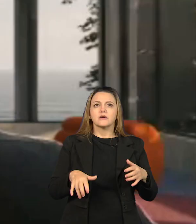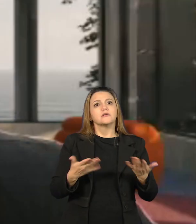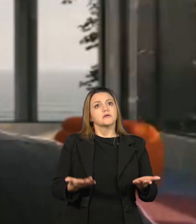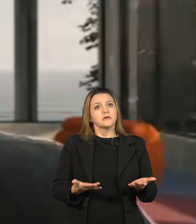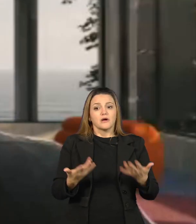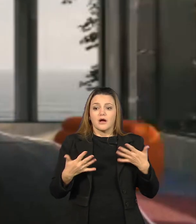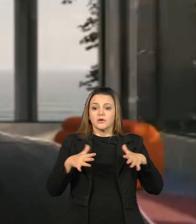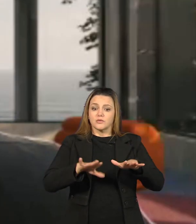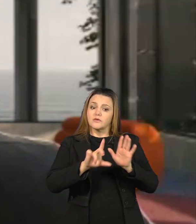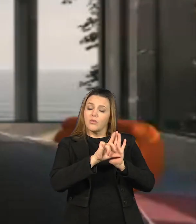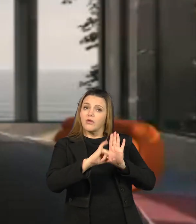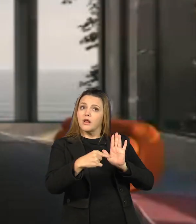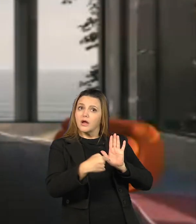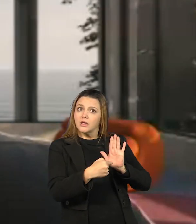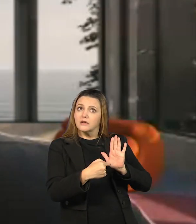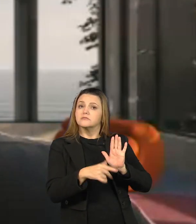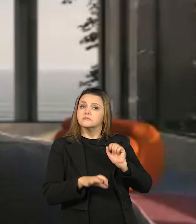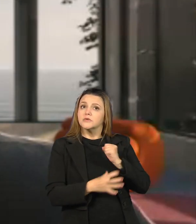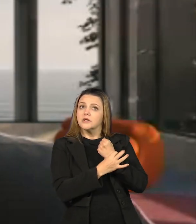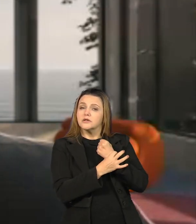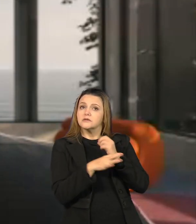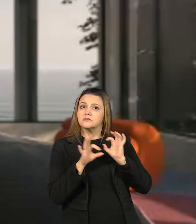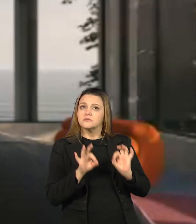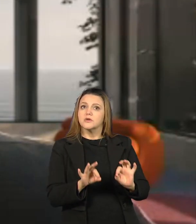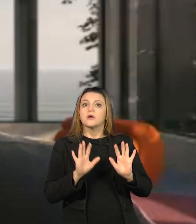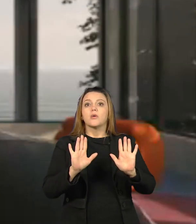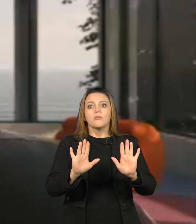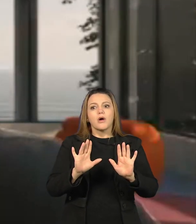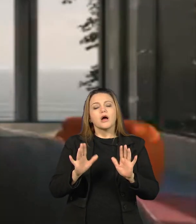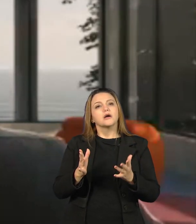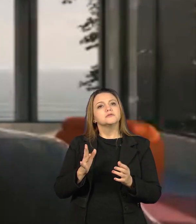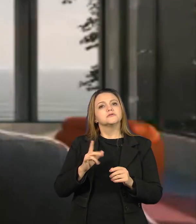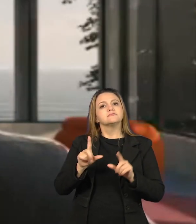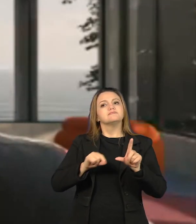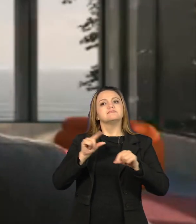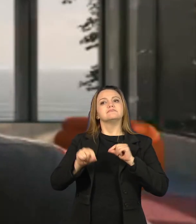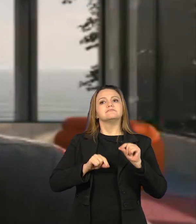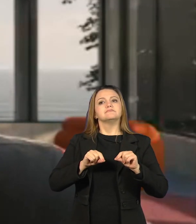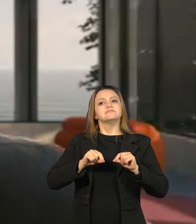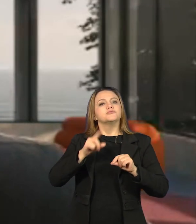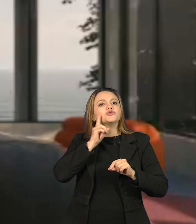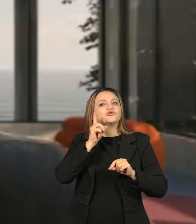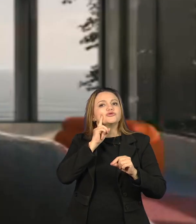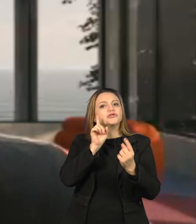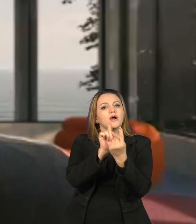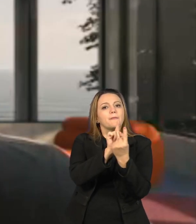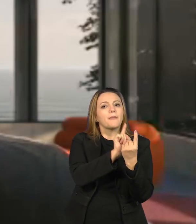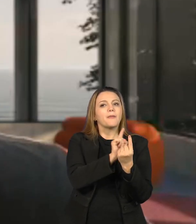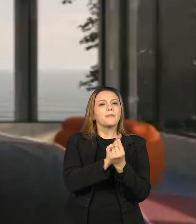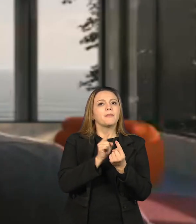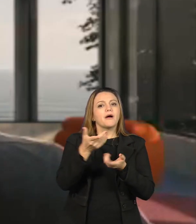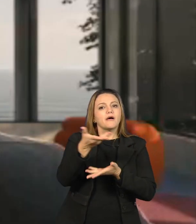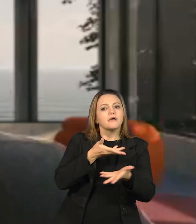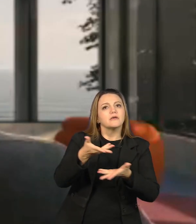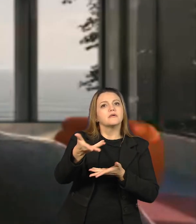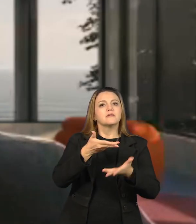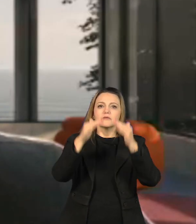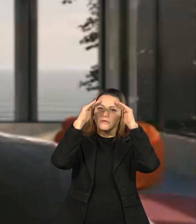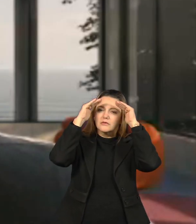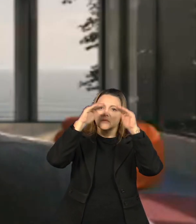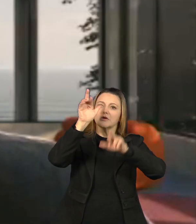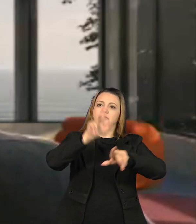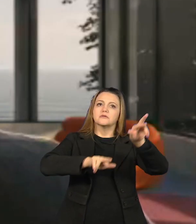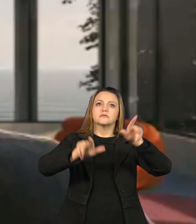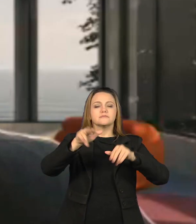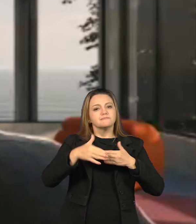depende de leis, né? A lei, como eu falei, é um mecanismo para que garantir, mas a nossa escolha diária de tentar enxergar o outro, respeitar as diferenças,